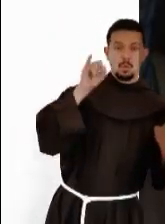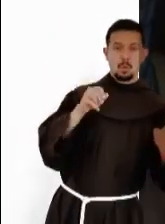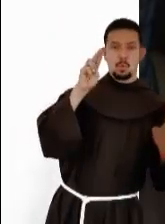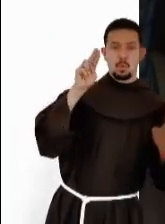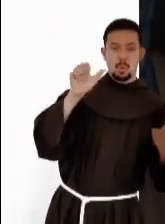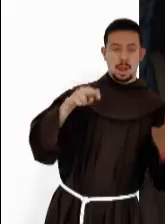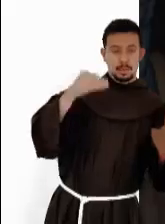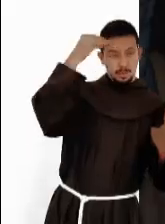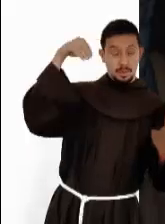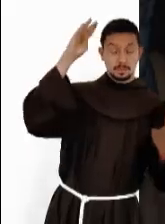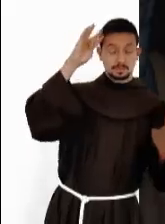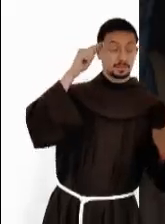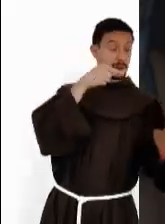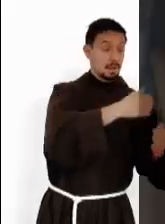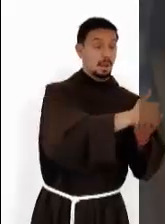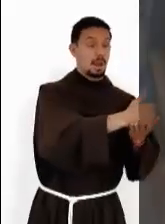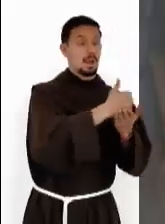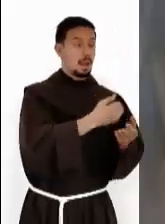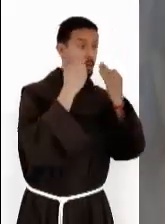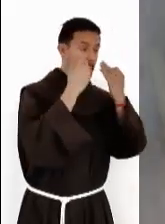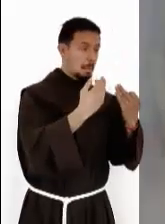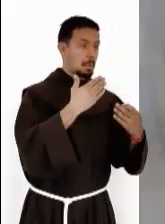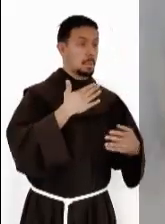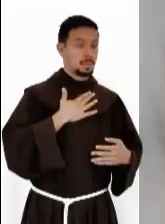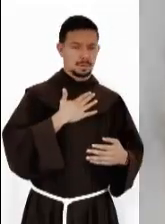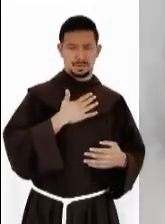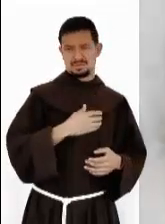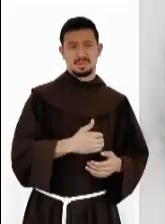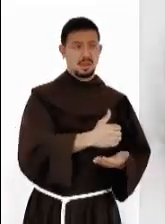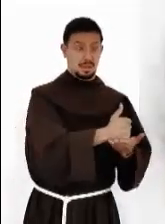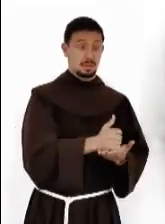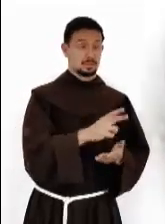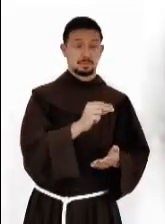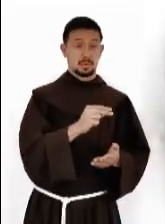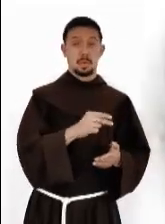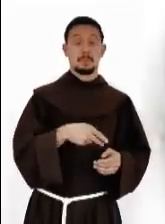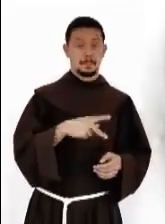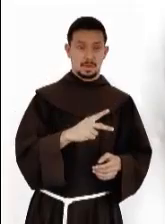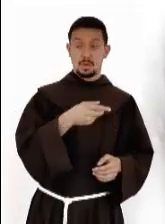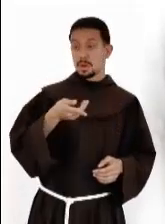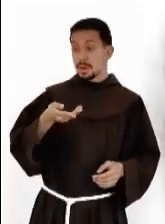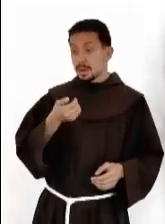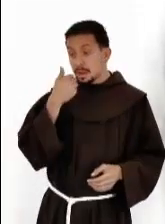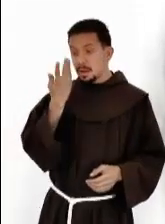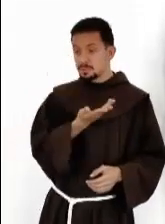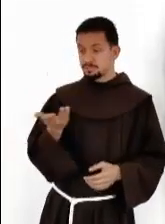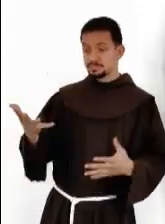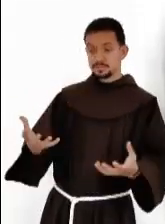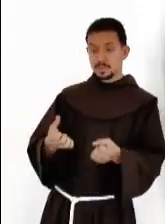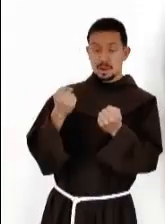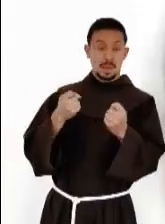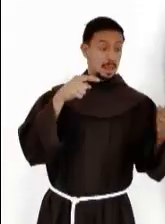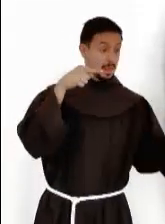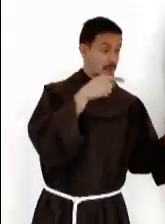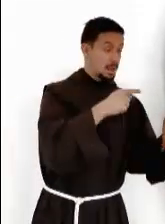en el testimonio de un hombre. Si digo esto, es para que ustedes se salven. Juan era la lámpara que ardía